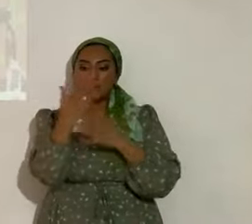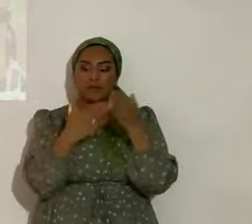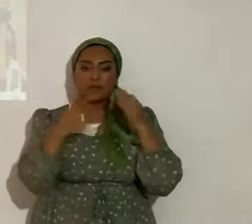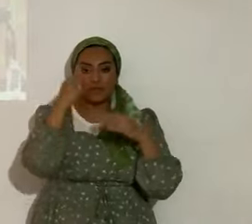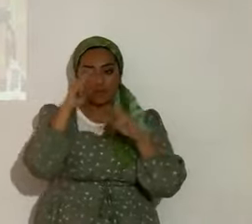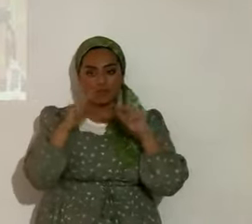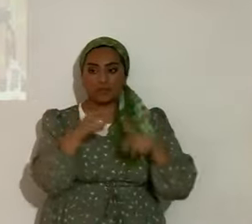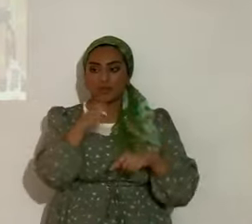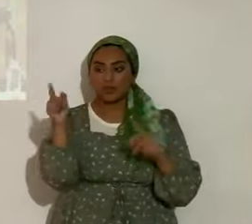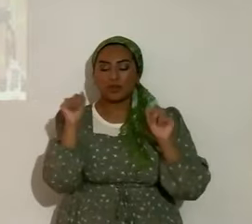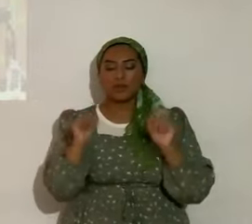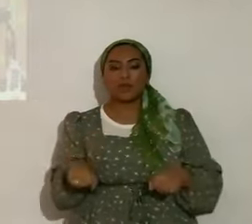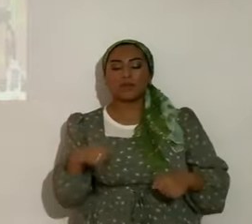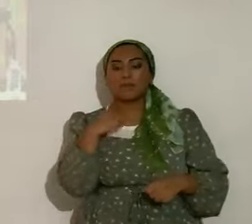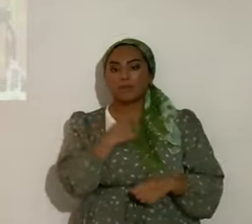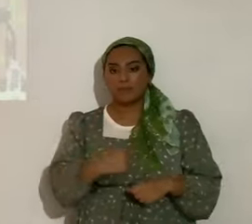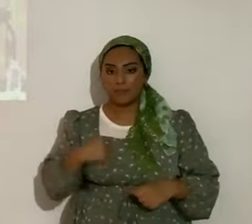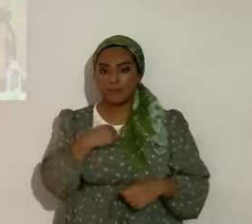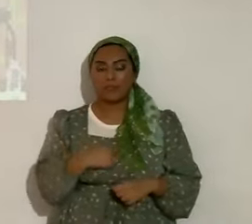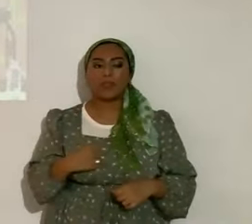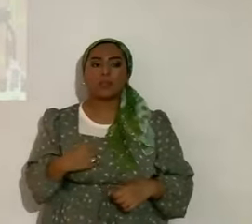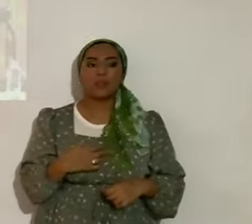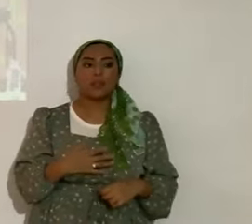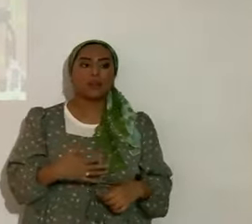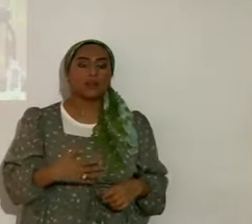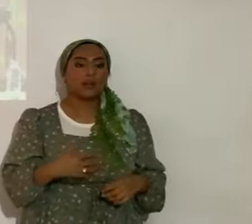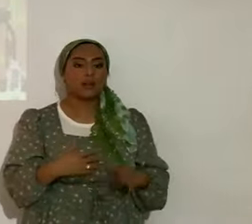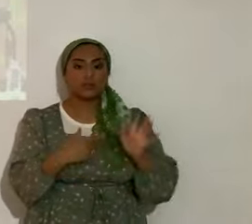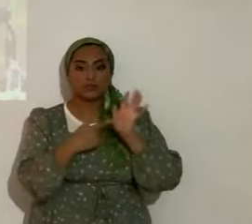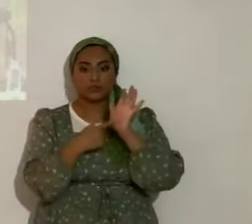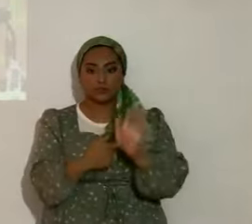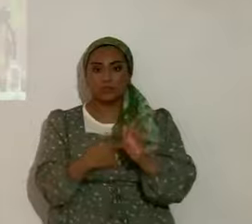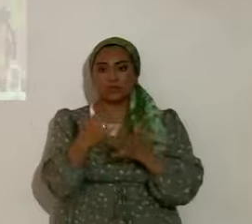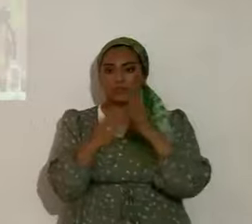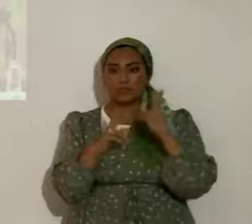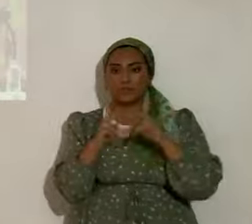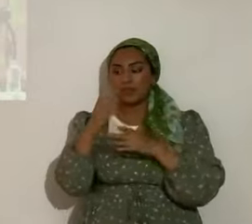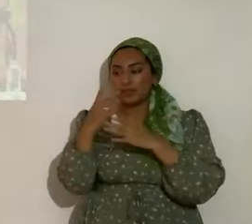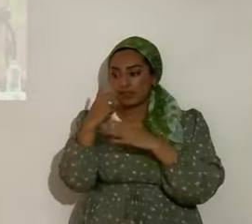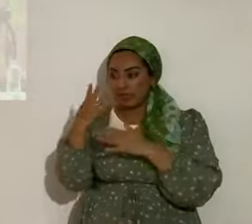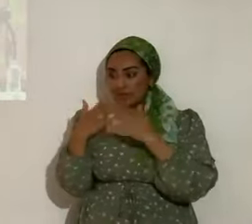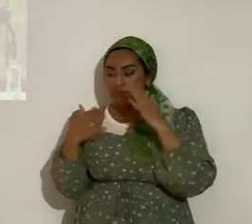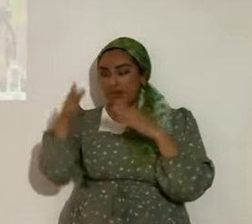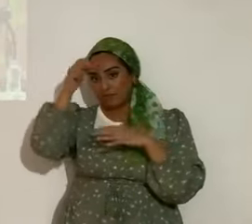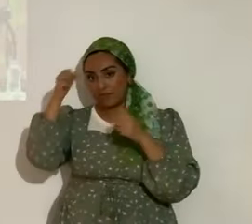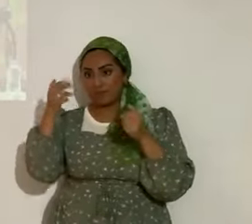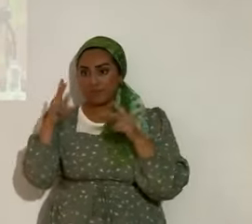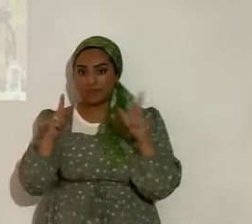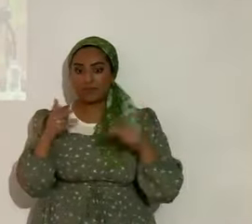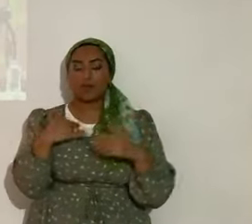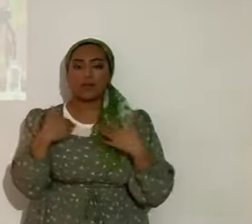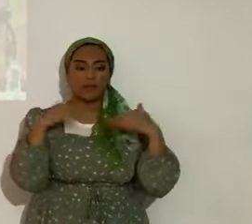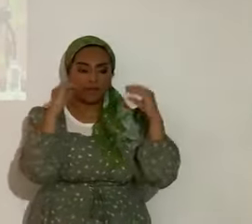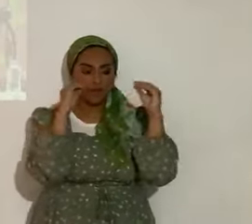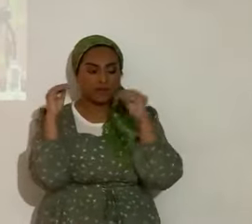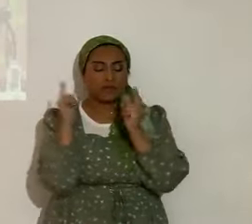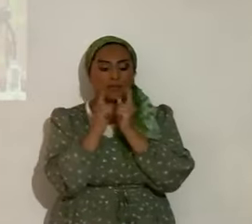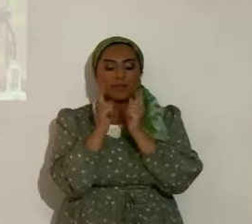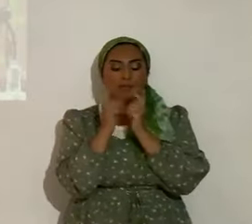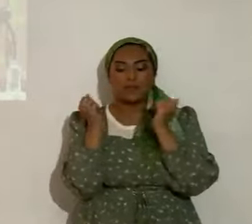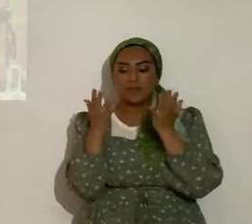que la gente haga arrepentimiento. Le ha mostrado a la gente ver ciertos demonios, a muchas personas, yo he ministrado muchos de